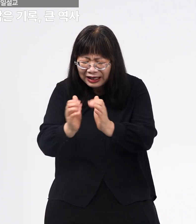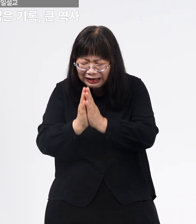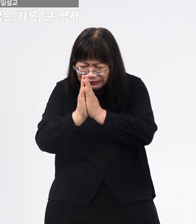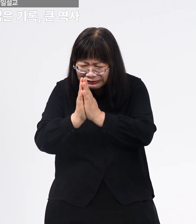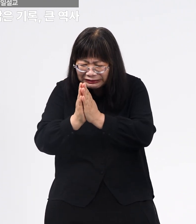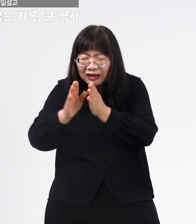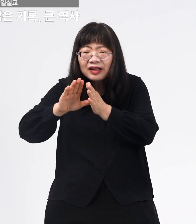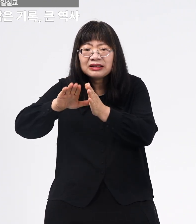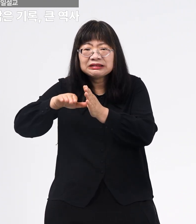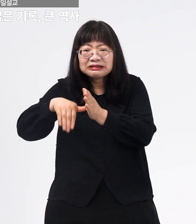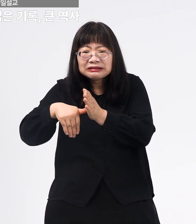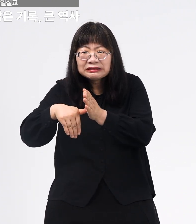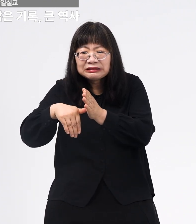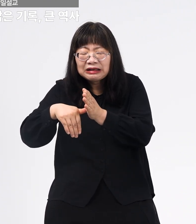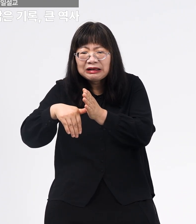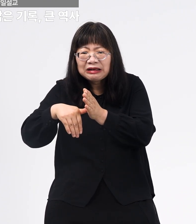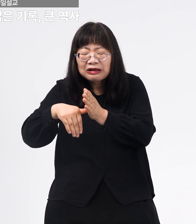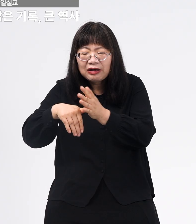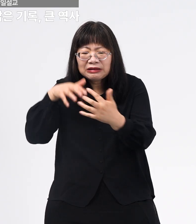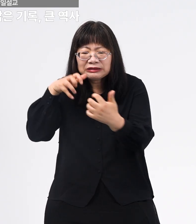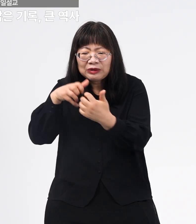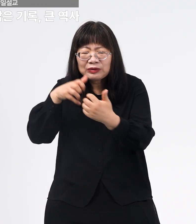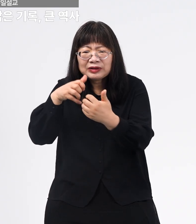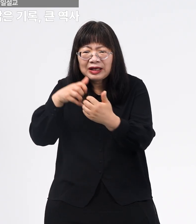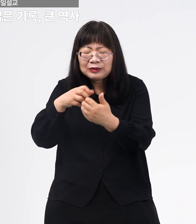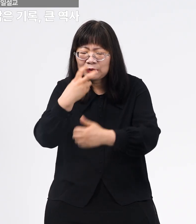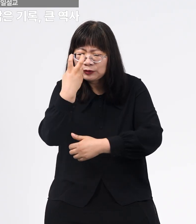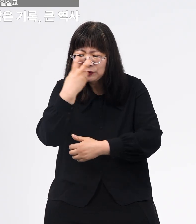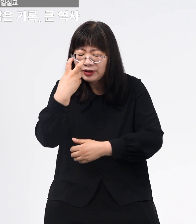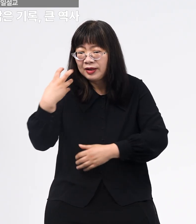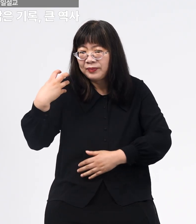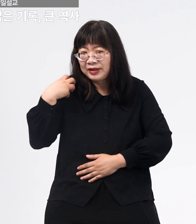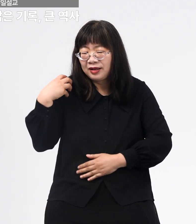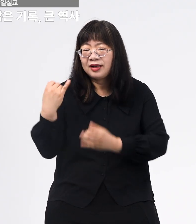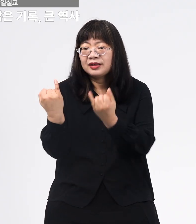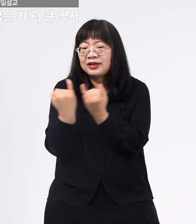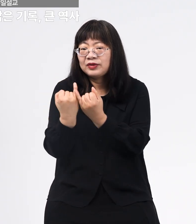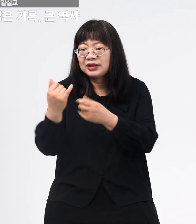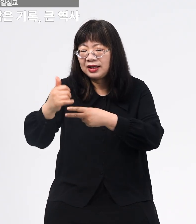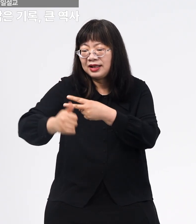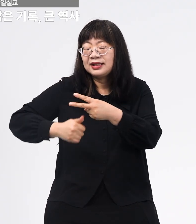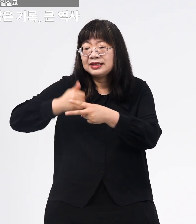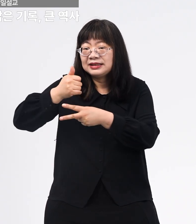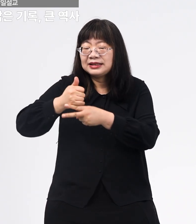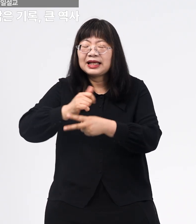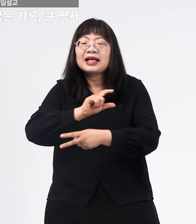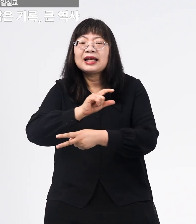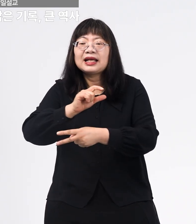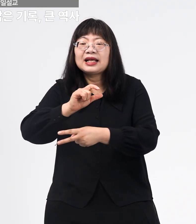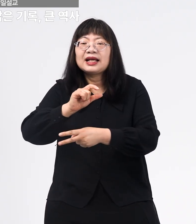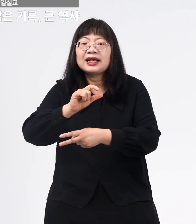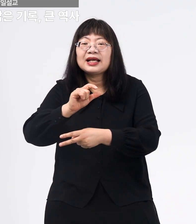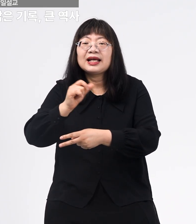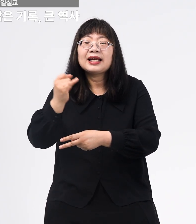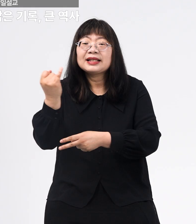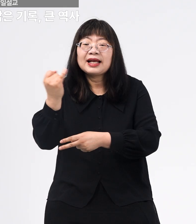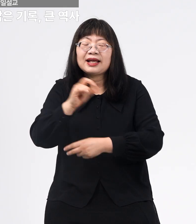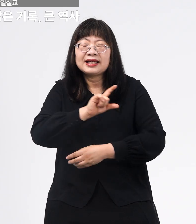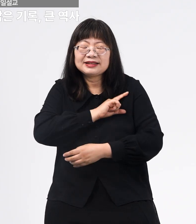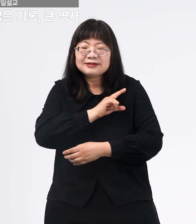섬기는데 전쟁을 주관하는 여신의 이름을 배경하고 있어요.